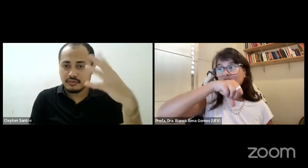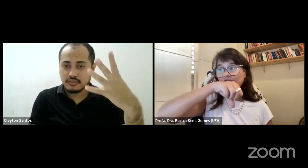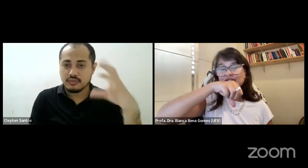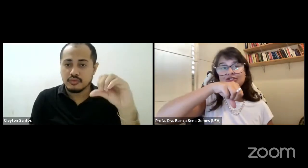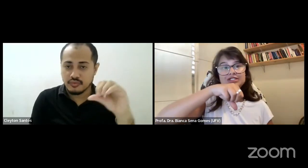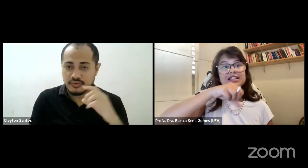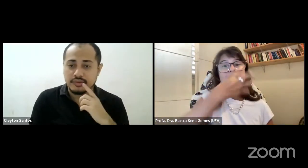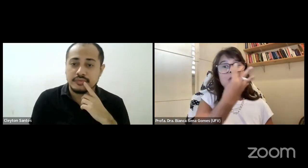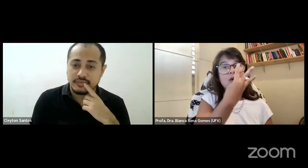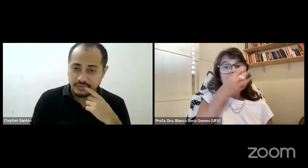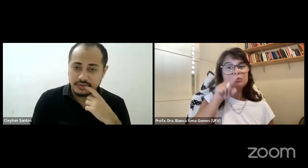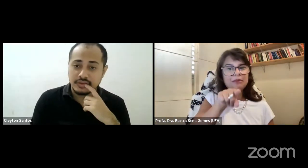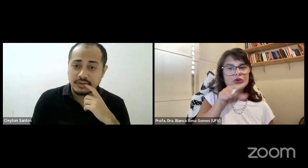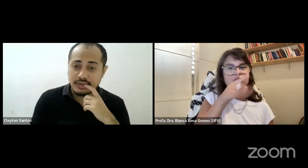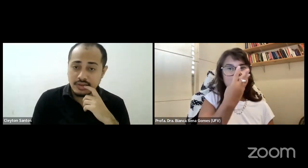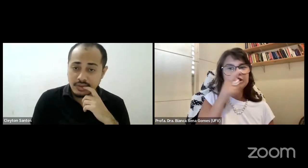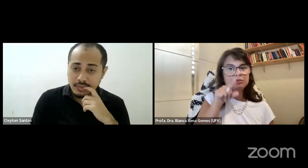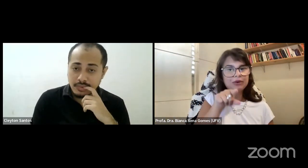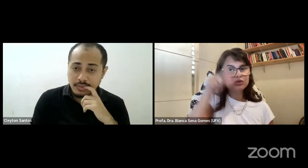discussão.